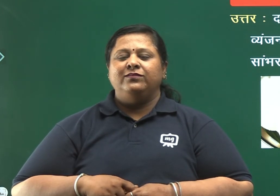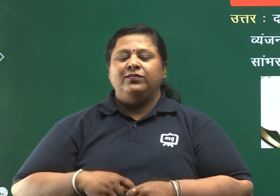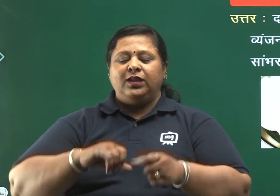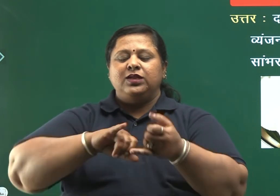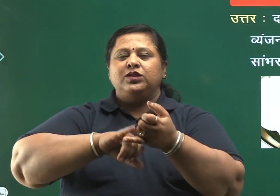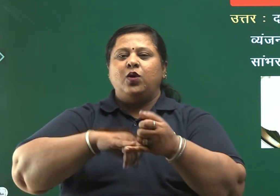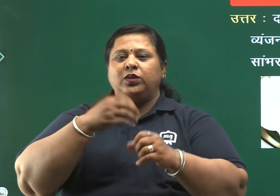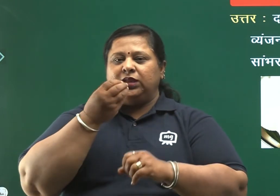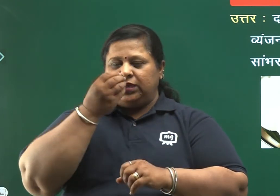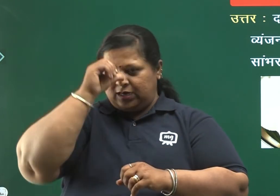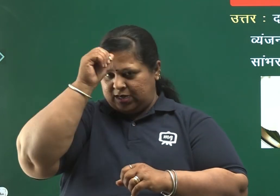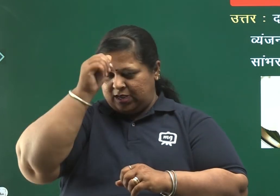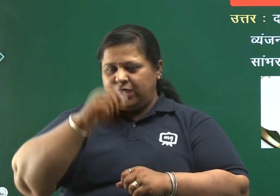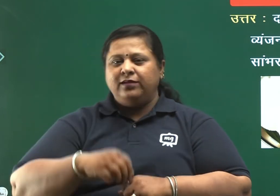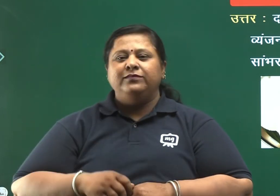दक्षिण भारत के